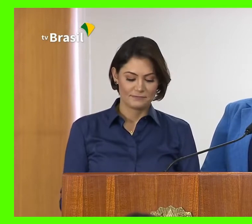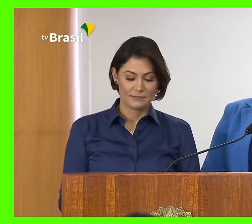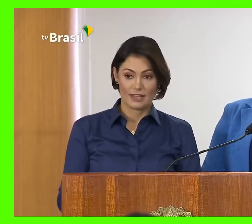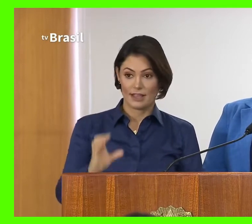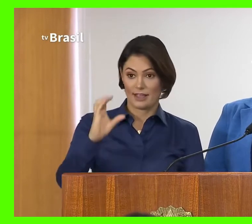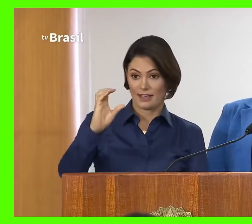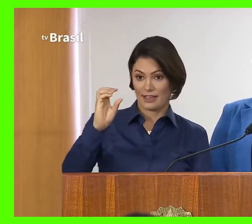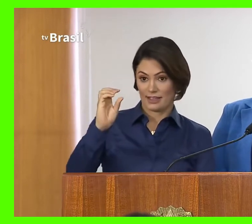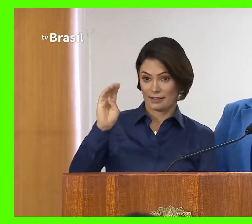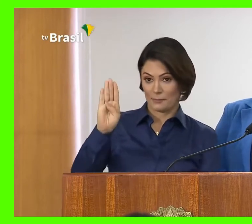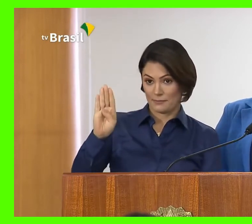governo federal.